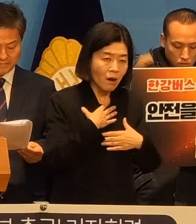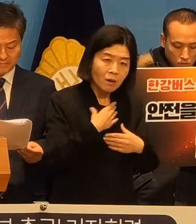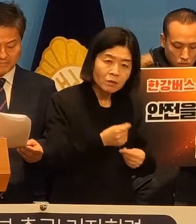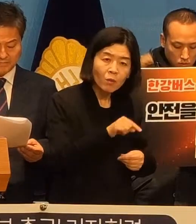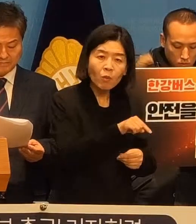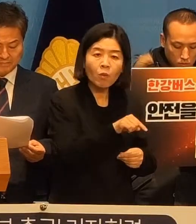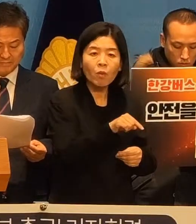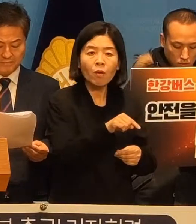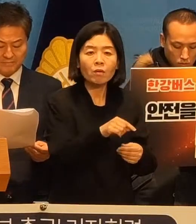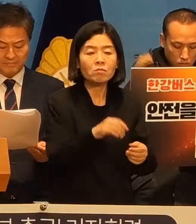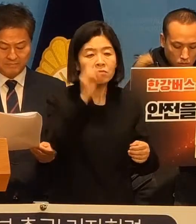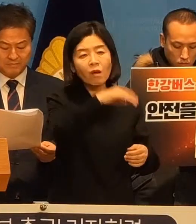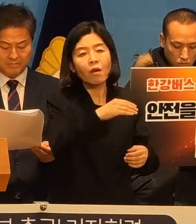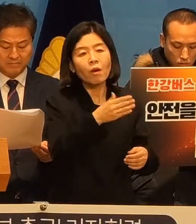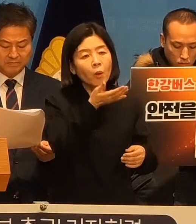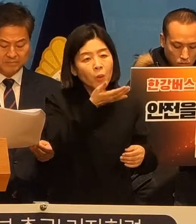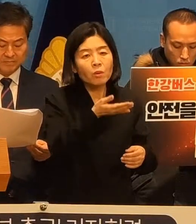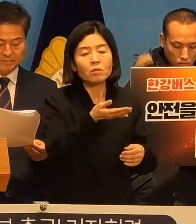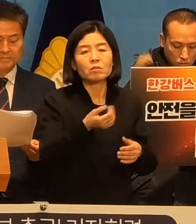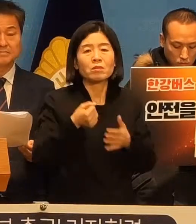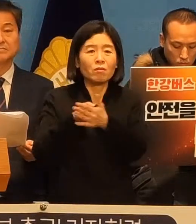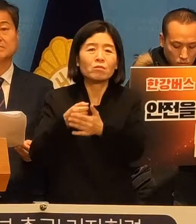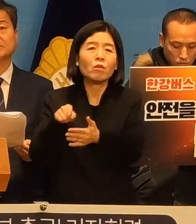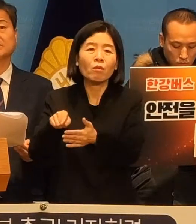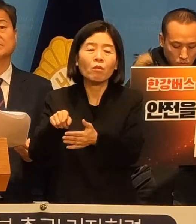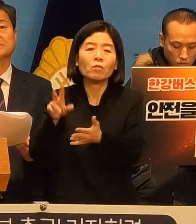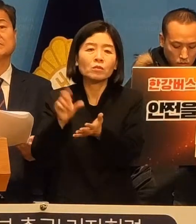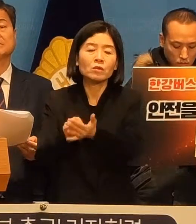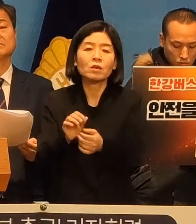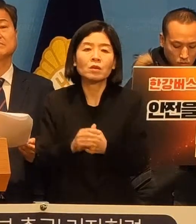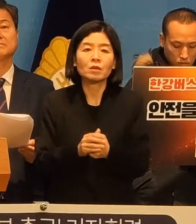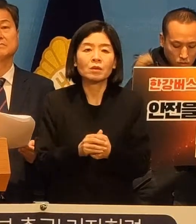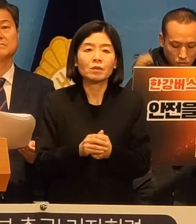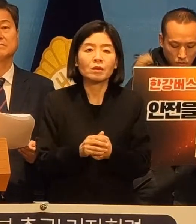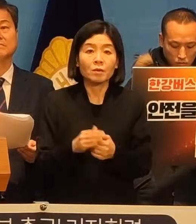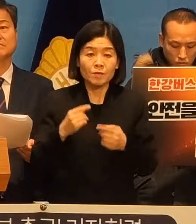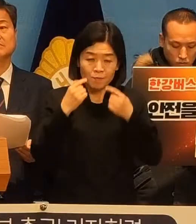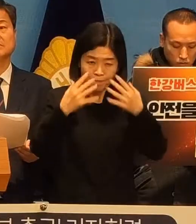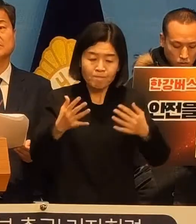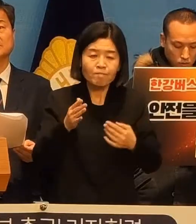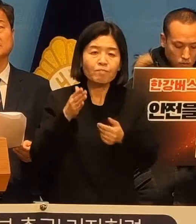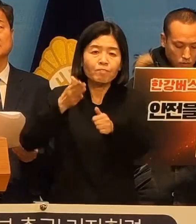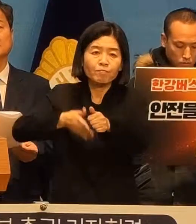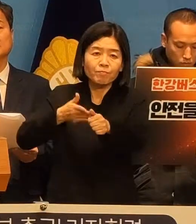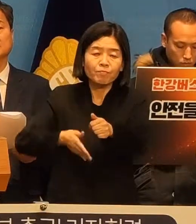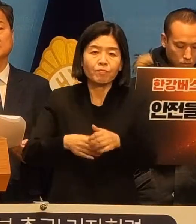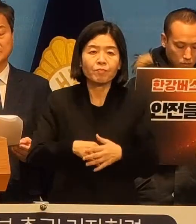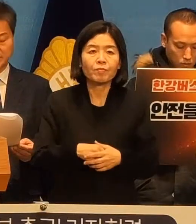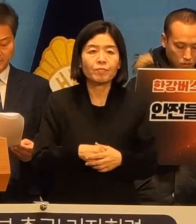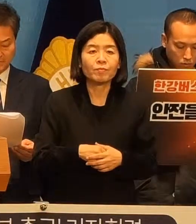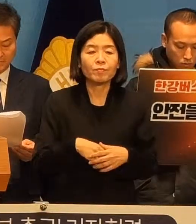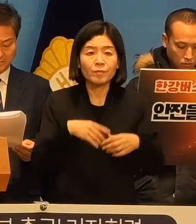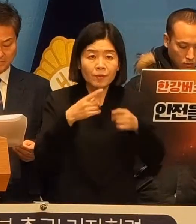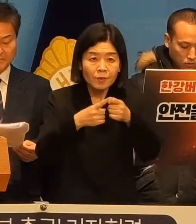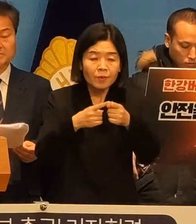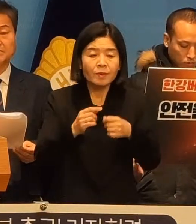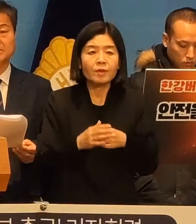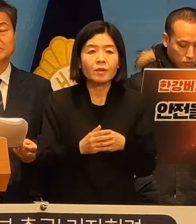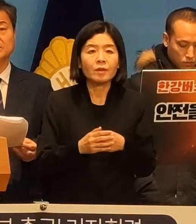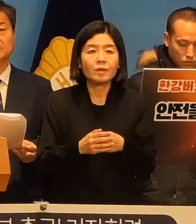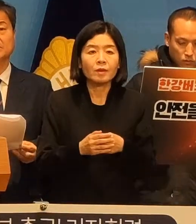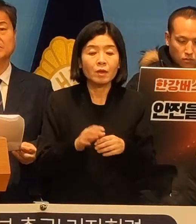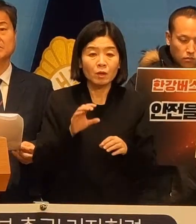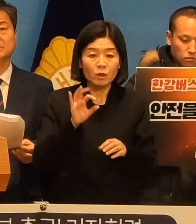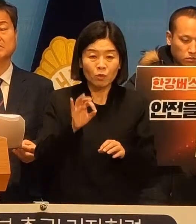생명과 안전을 가볍게 여기는 결정입니다. 이에 우리는 다음을 분명히 요구합니다. 하나, 매몰